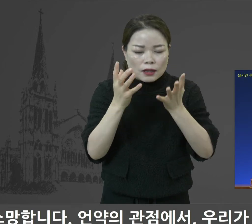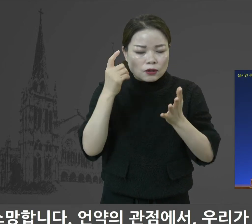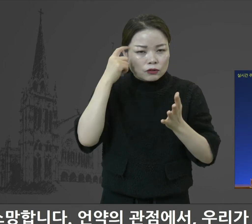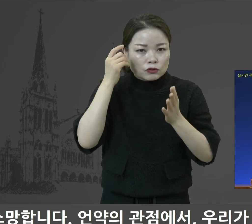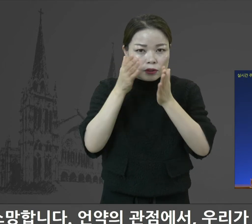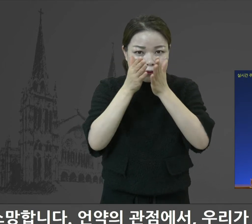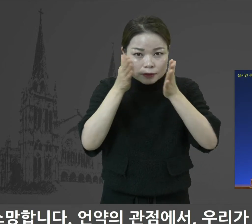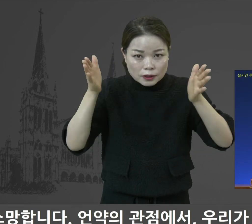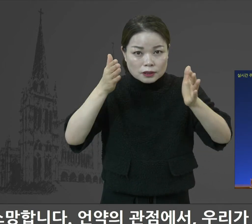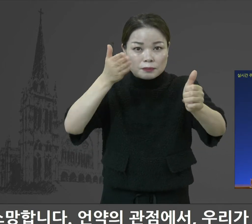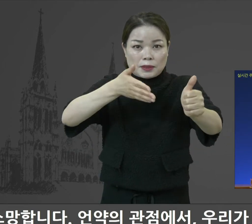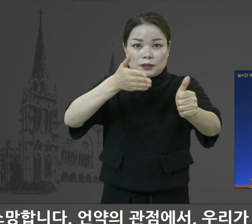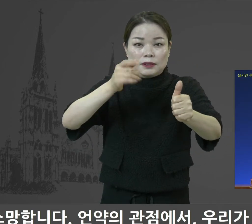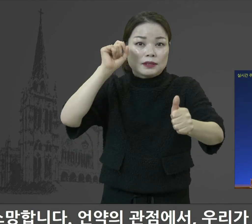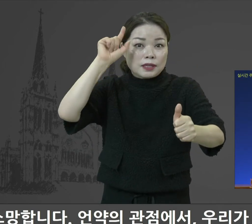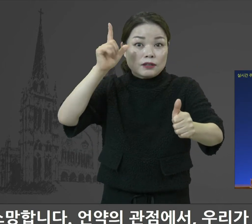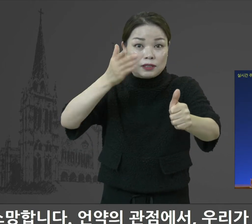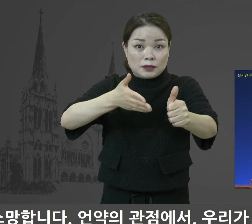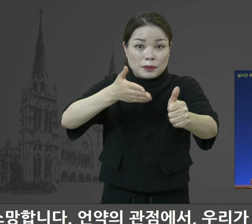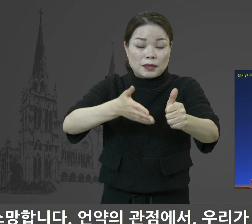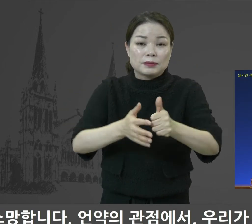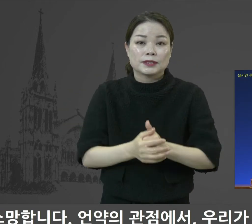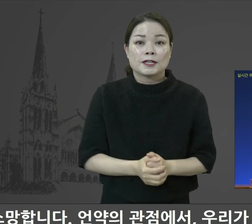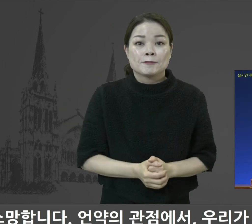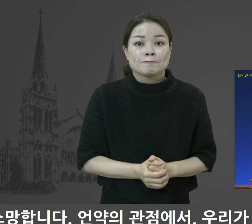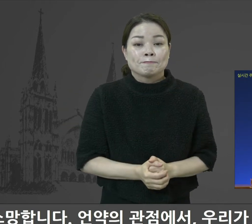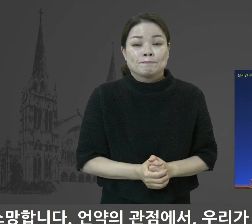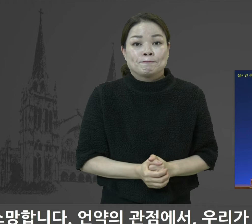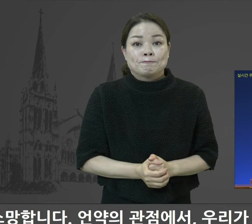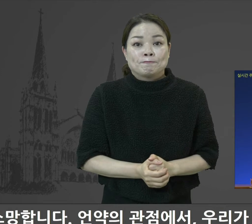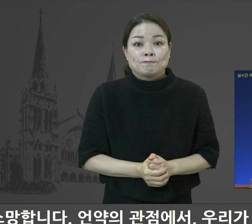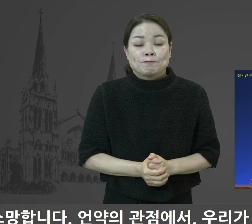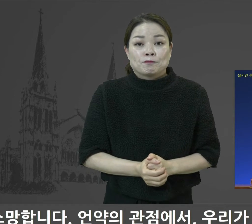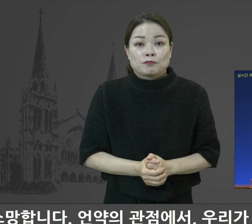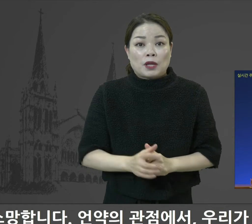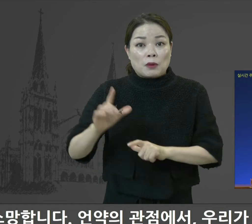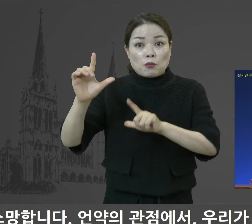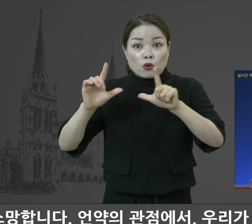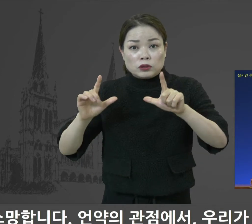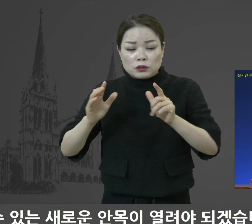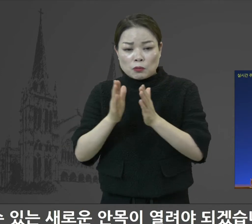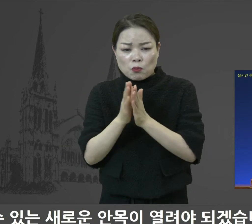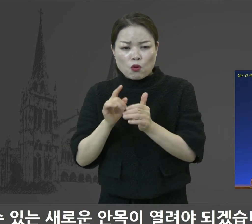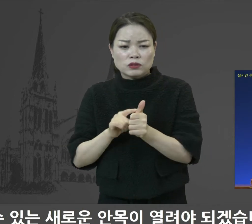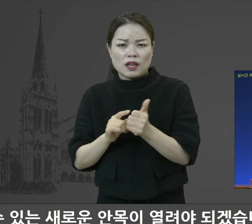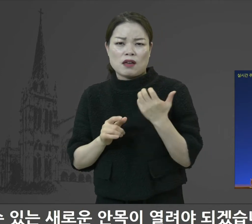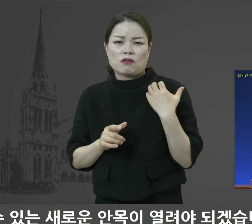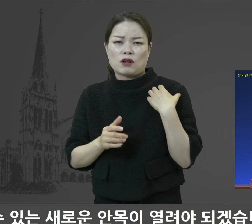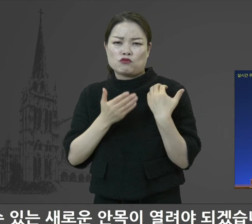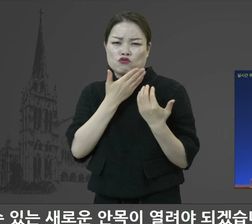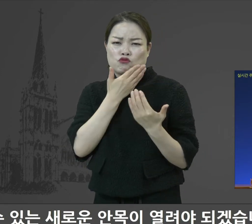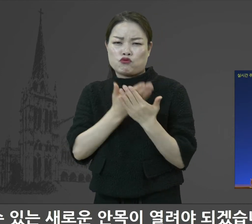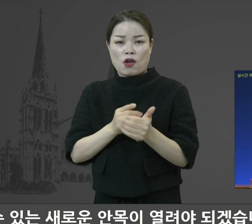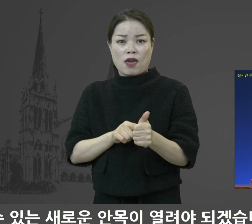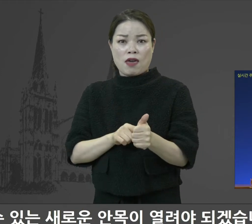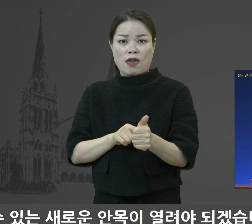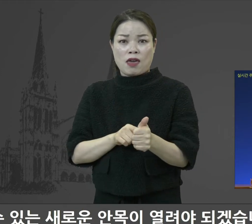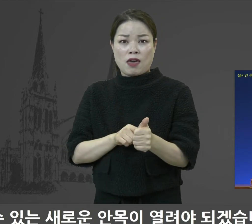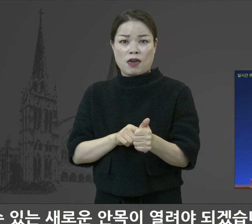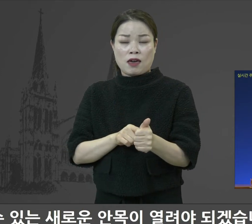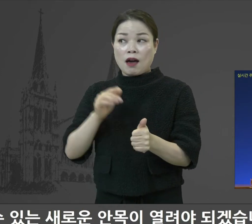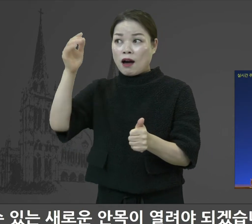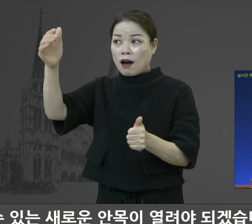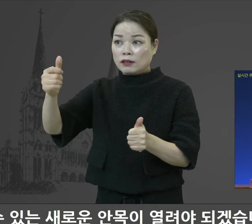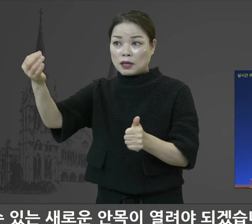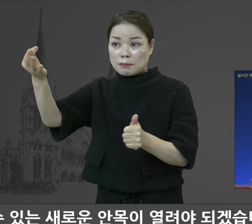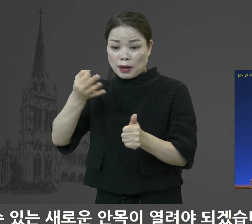열려야 되겠습니다. 근데 이 장면을 잘 보십시오. 이 장면을 잘 보시면요, 이 모세의 역할이 얼마나 중요한지 모릅니다.